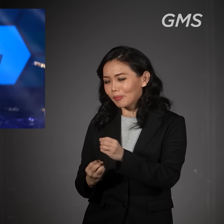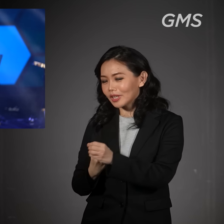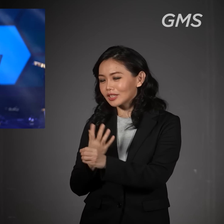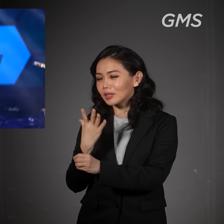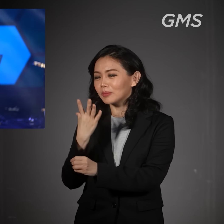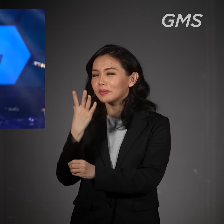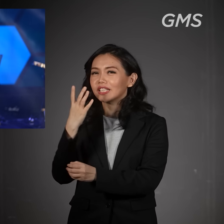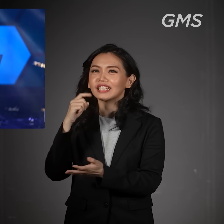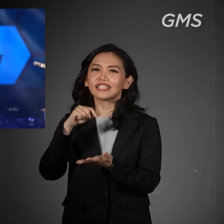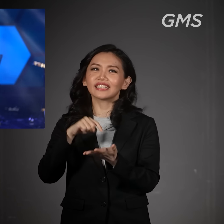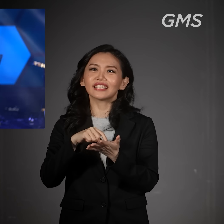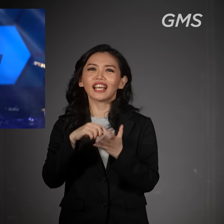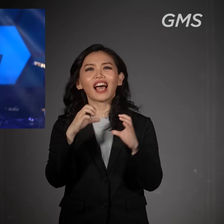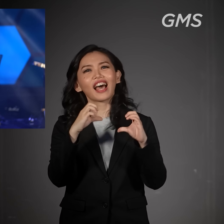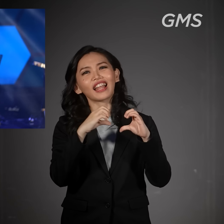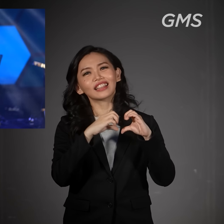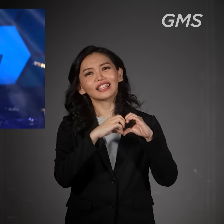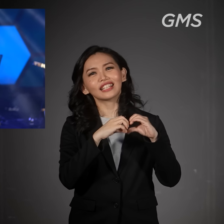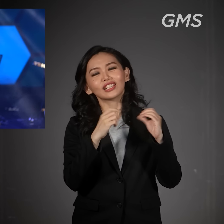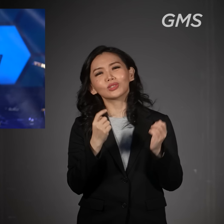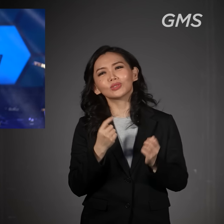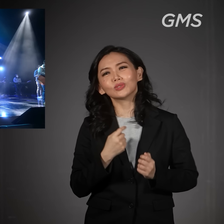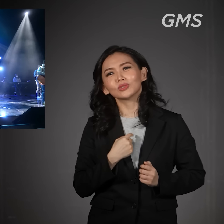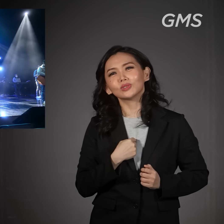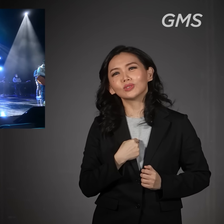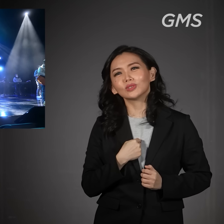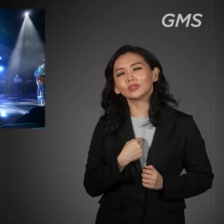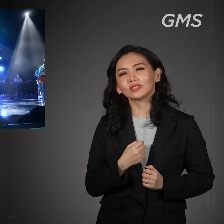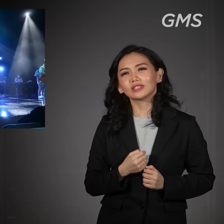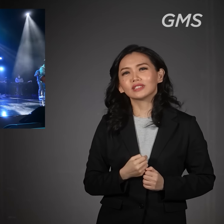bersemi di hatiku,